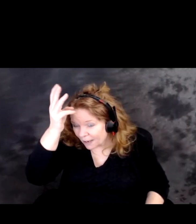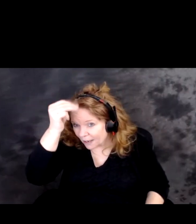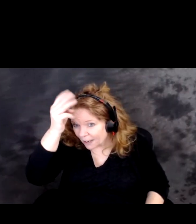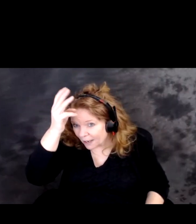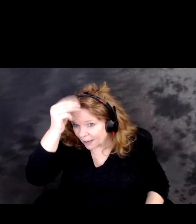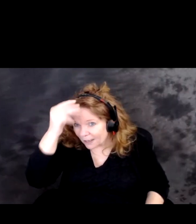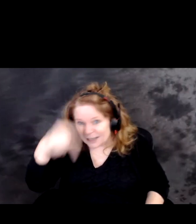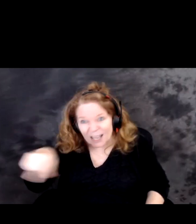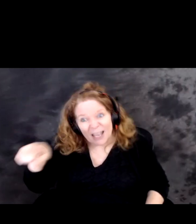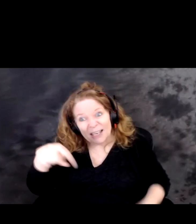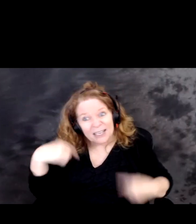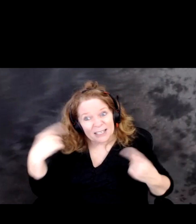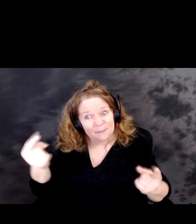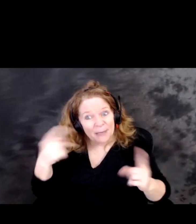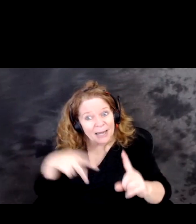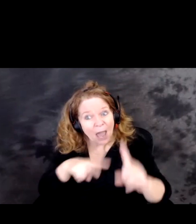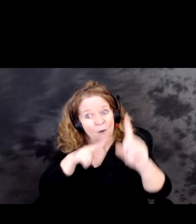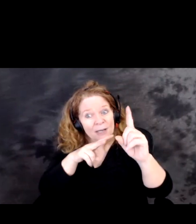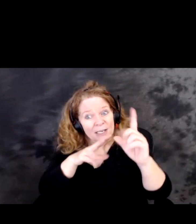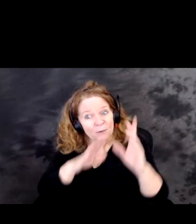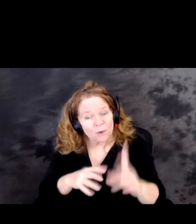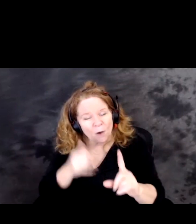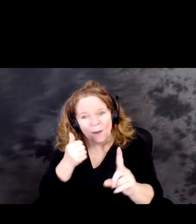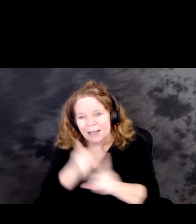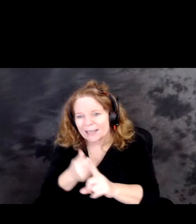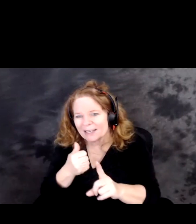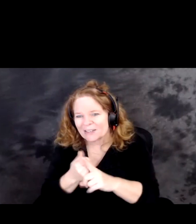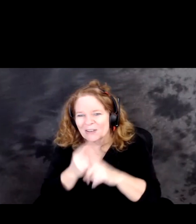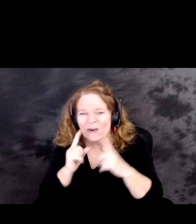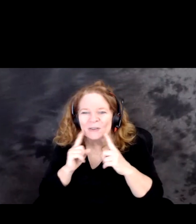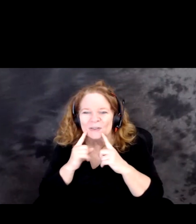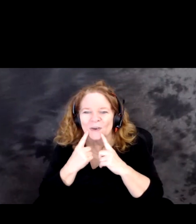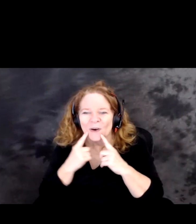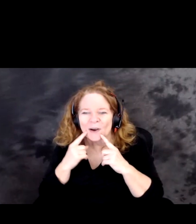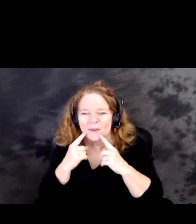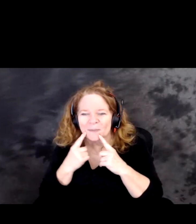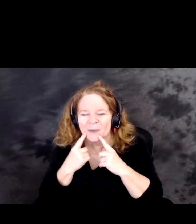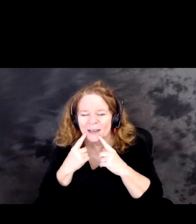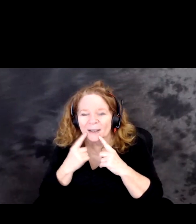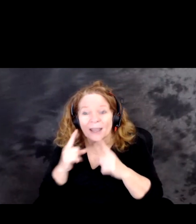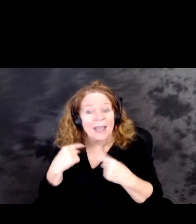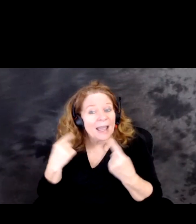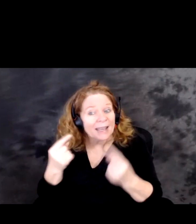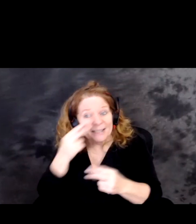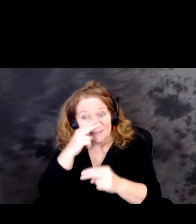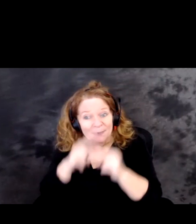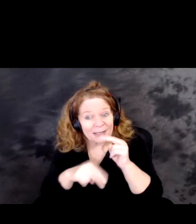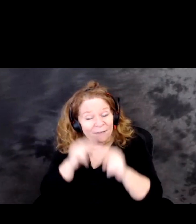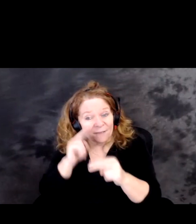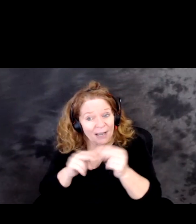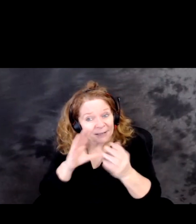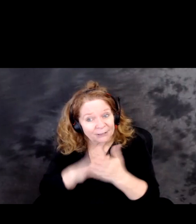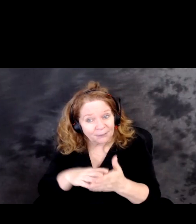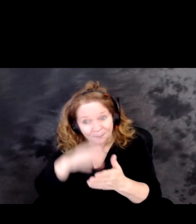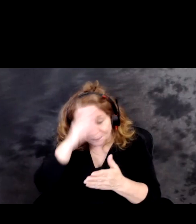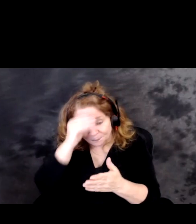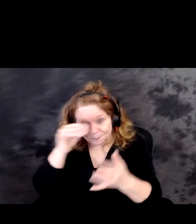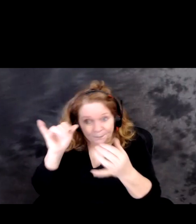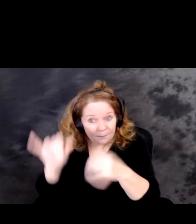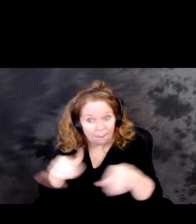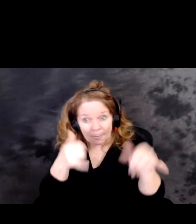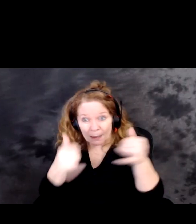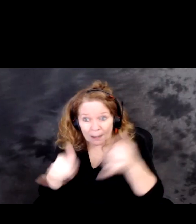a Marvin. Ha sido nuestro héroe y tan lindo. Ha sido